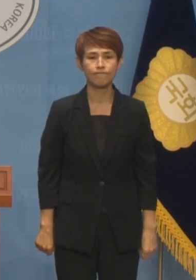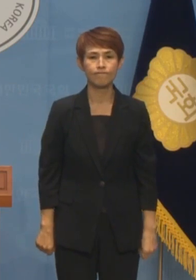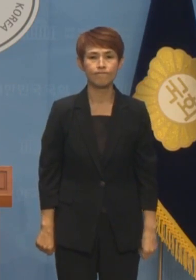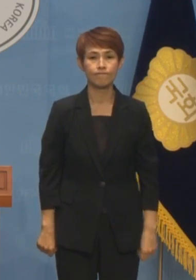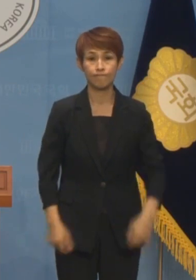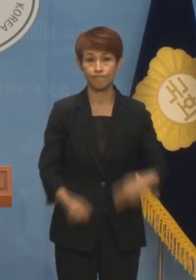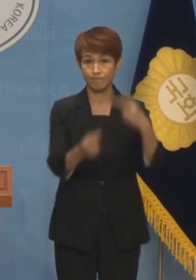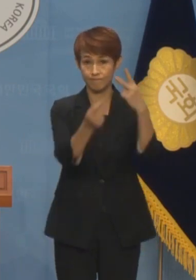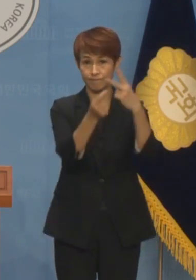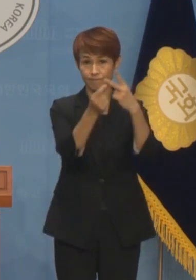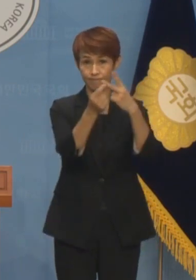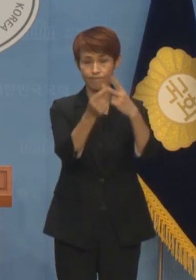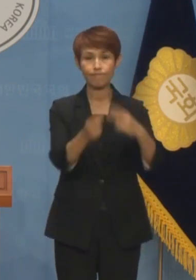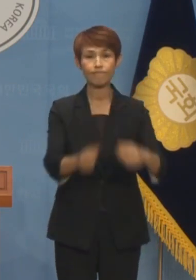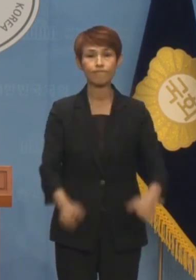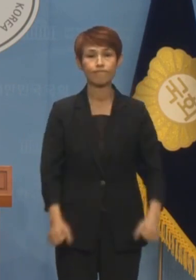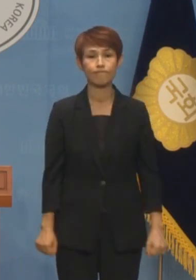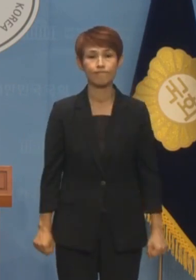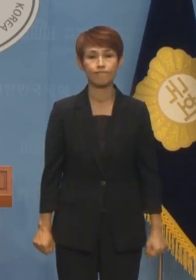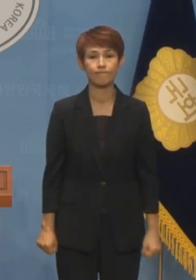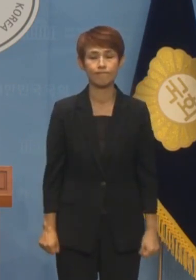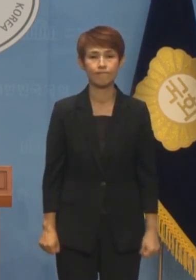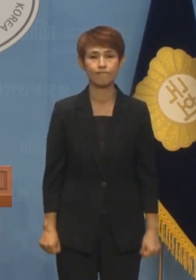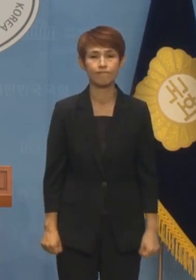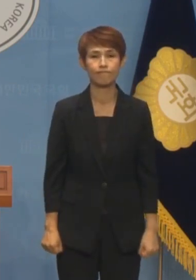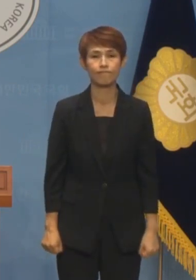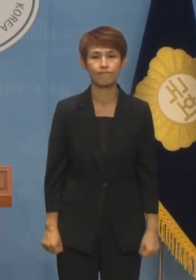두 번째 논평하겠습니다.